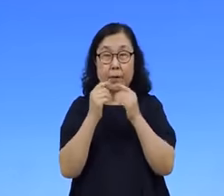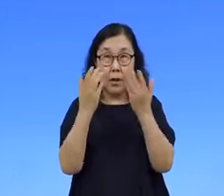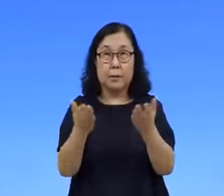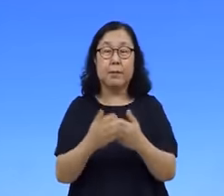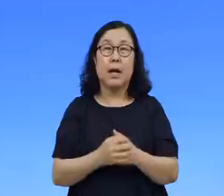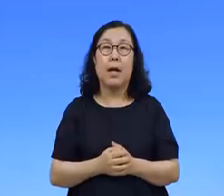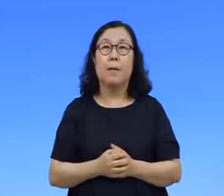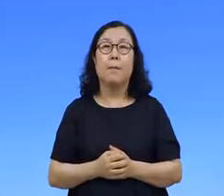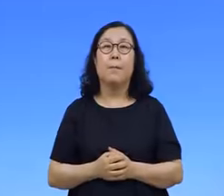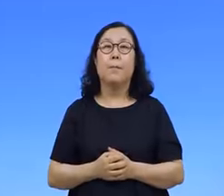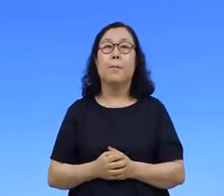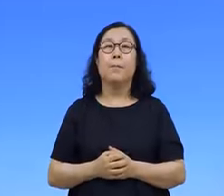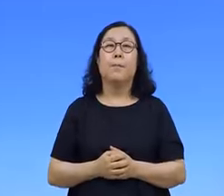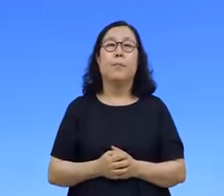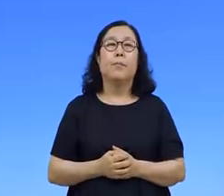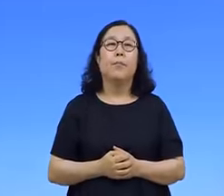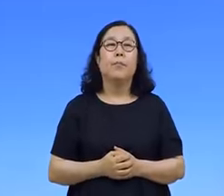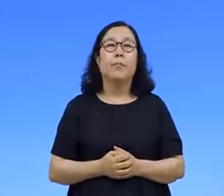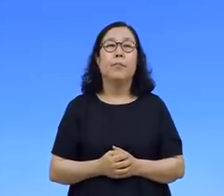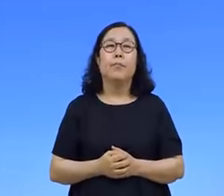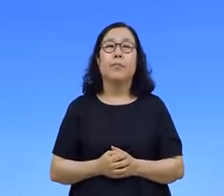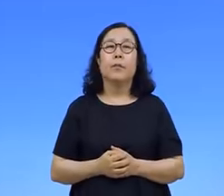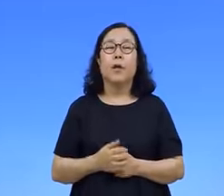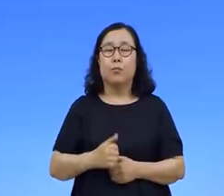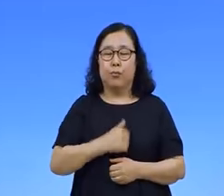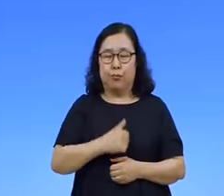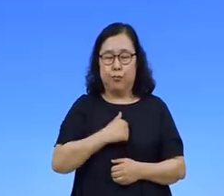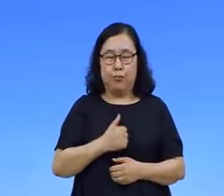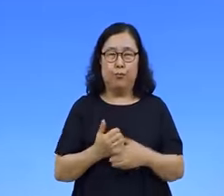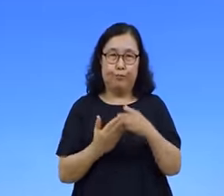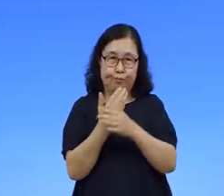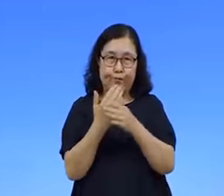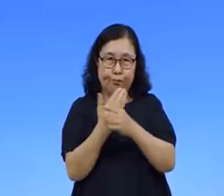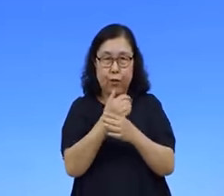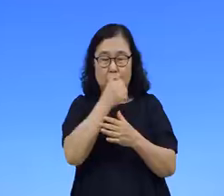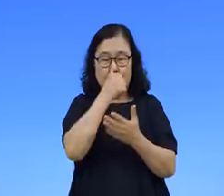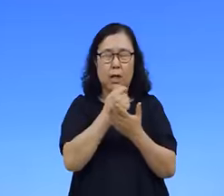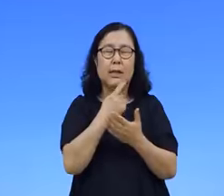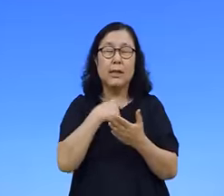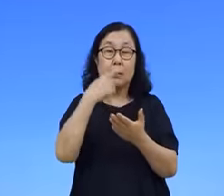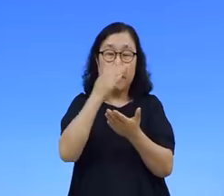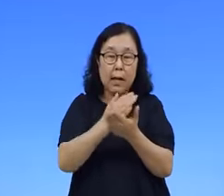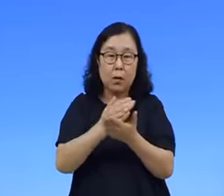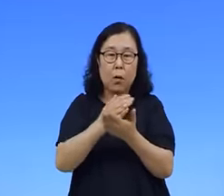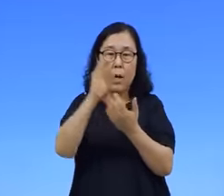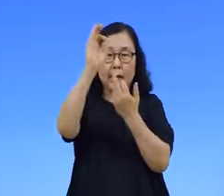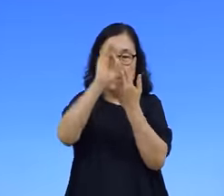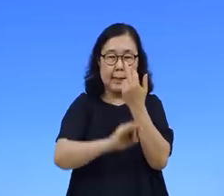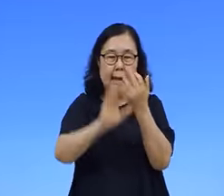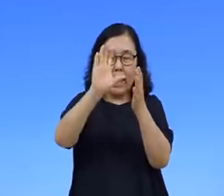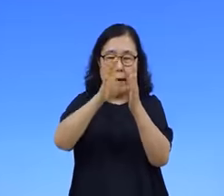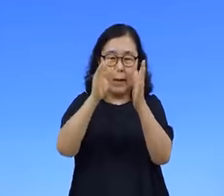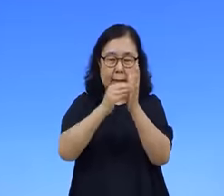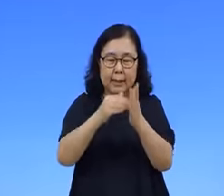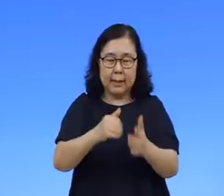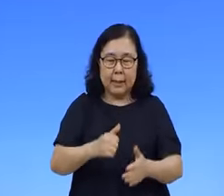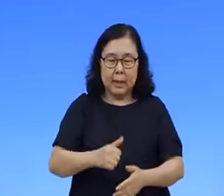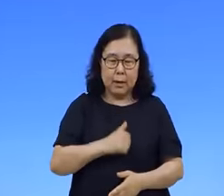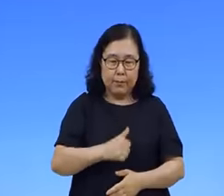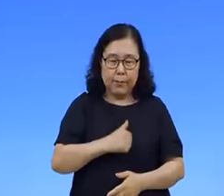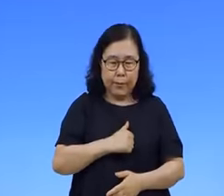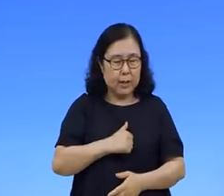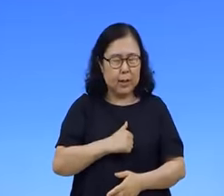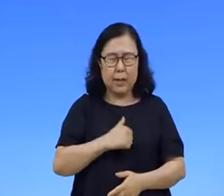드렸는데요. 에베소서 4장 26절 27절입니다. 분을 내어도 죄를 짓지 말며 해가 지도록 분을 품지